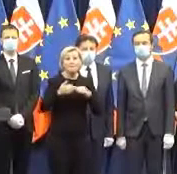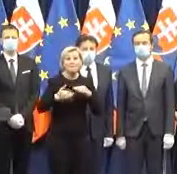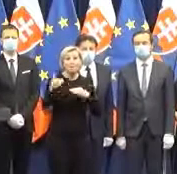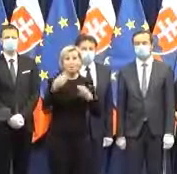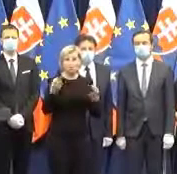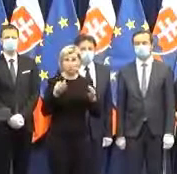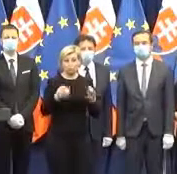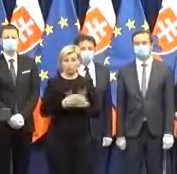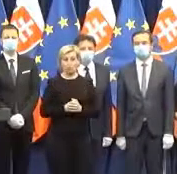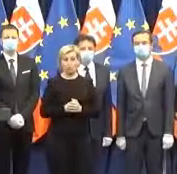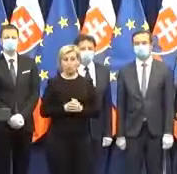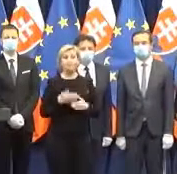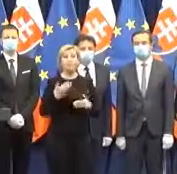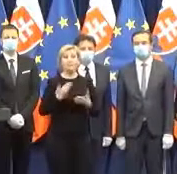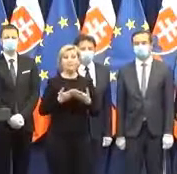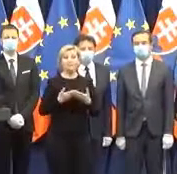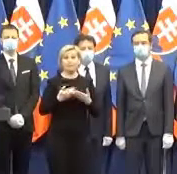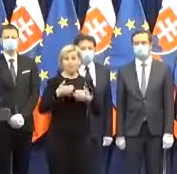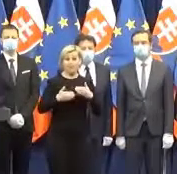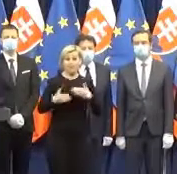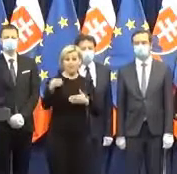robiť